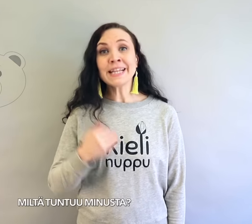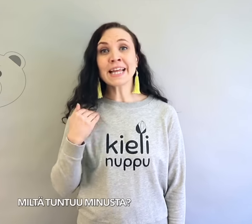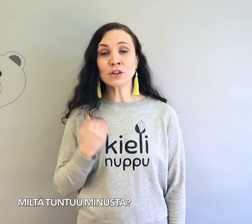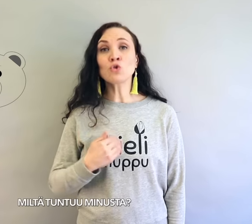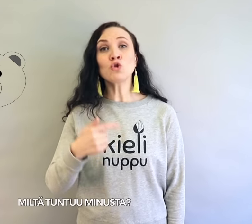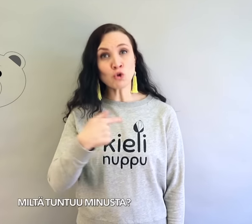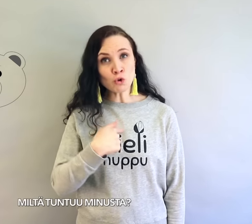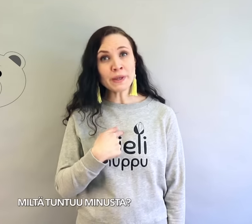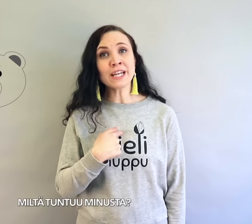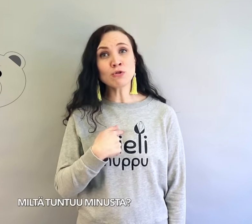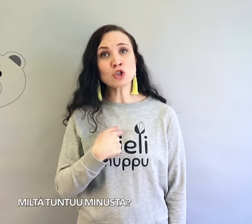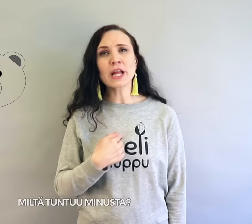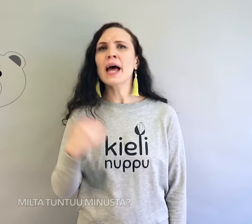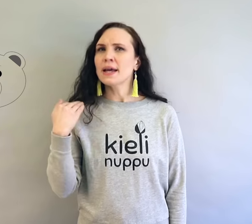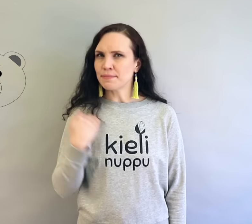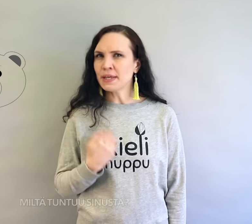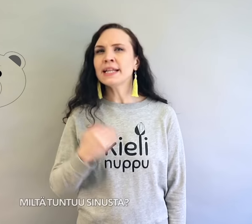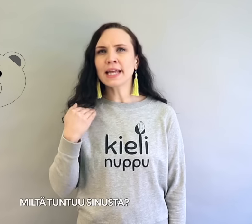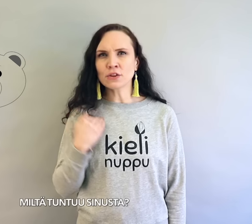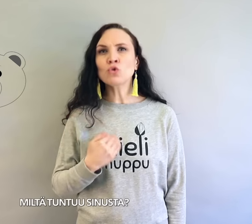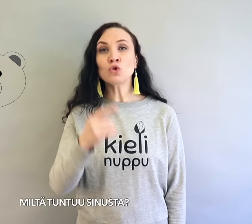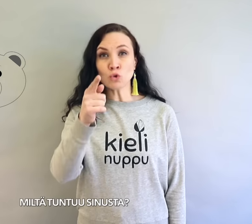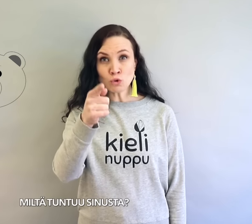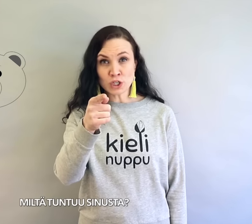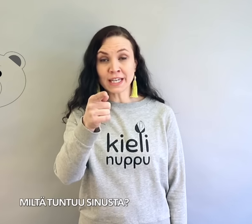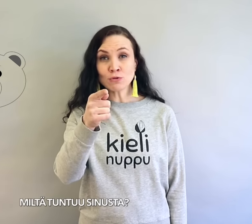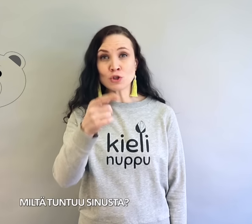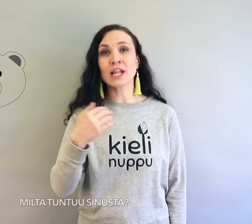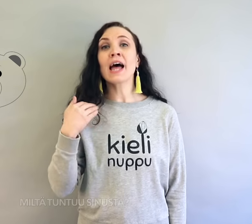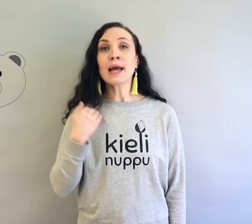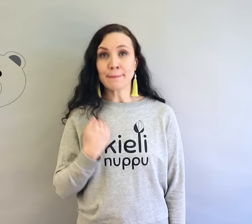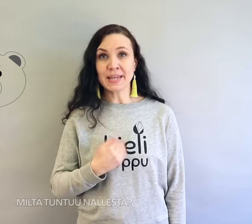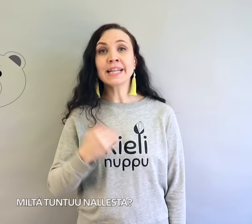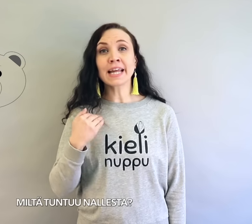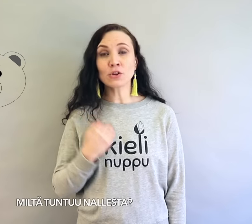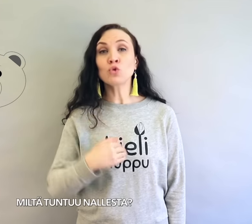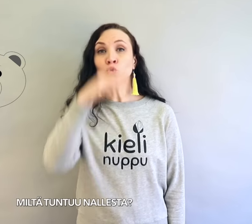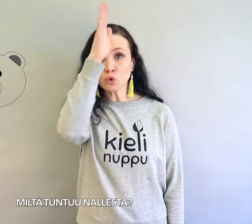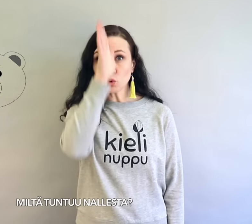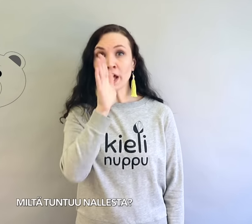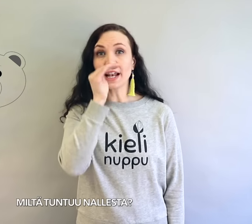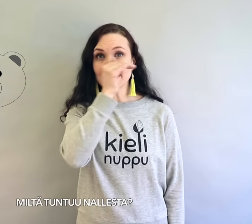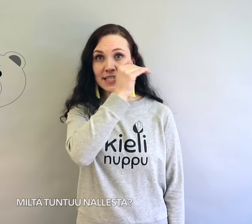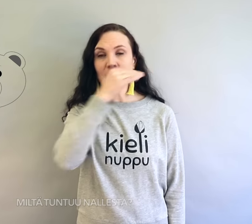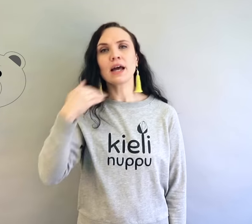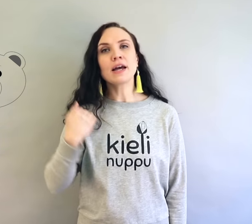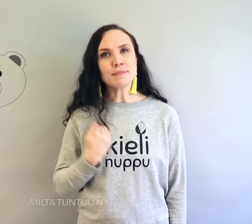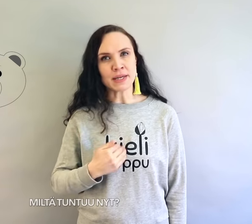Miltä tuntuu minusta? Miltä tuntuu sinusta? Miltä tuntuu Nallesta?